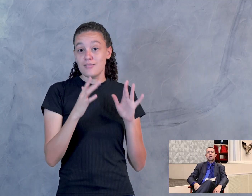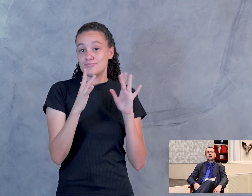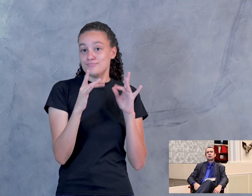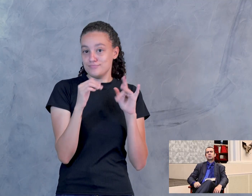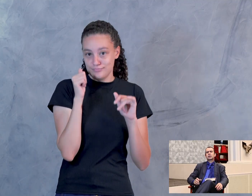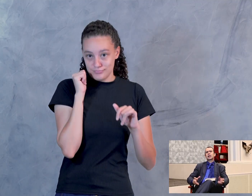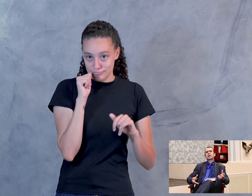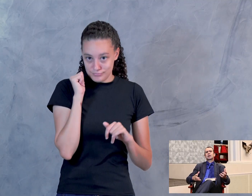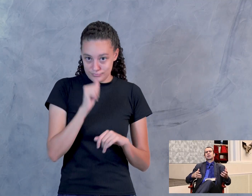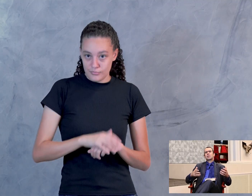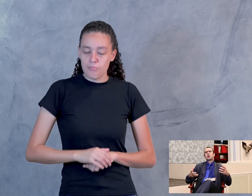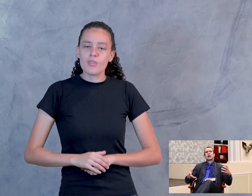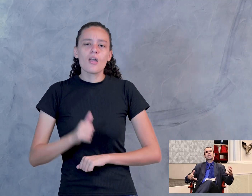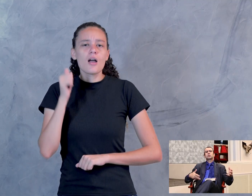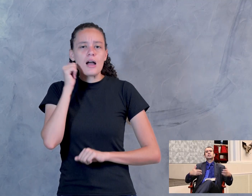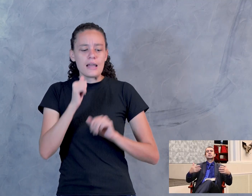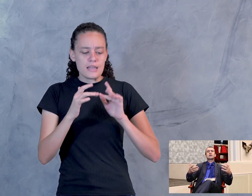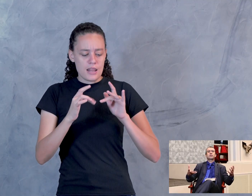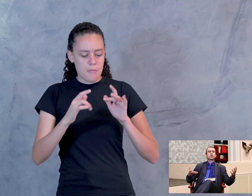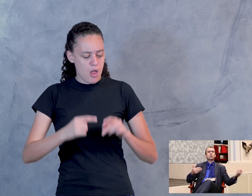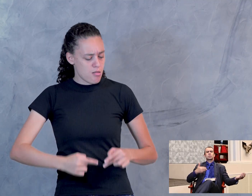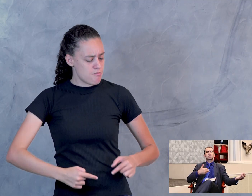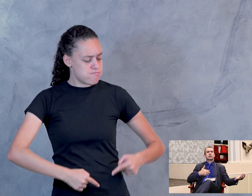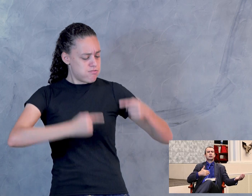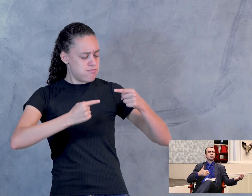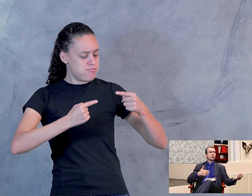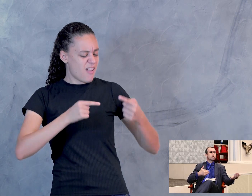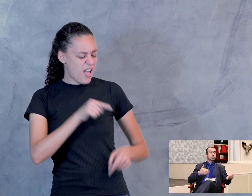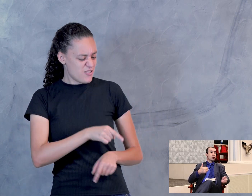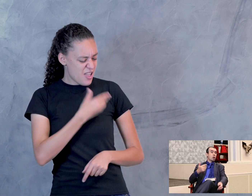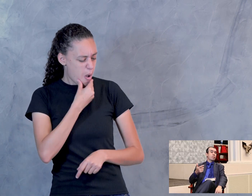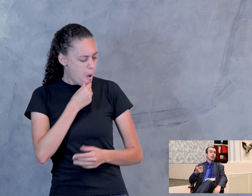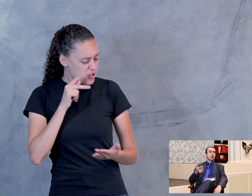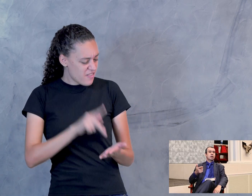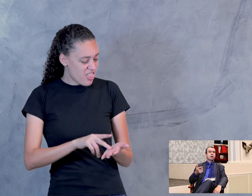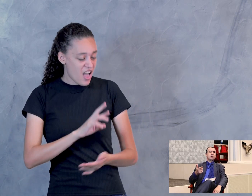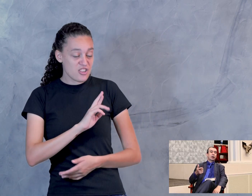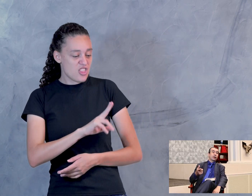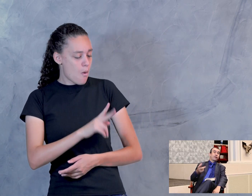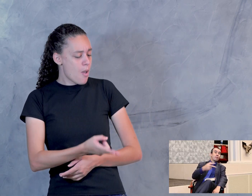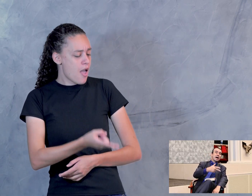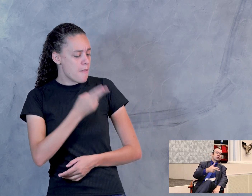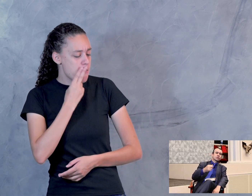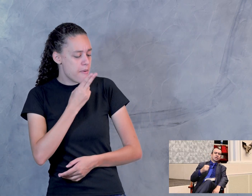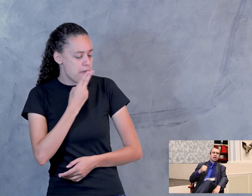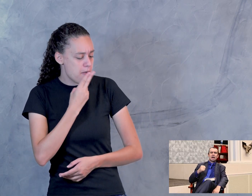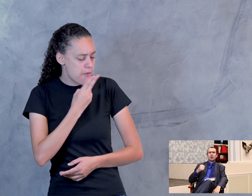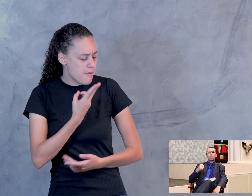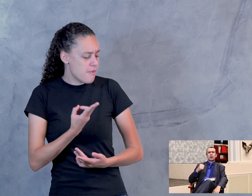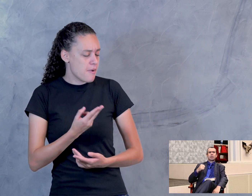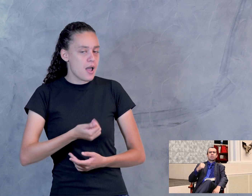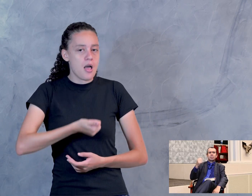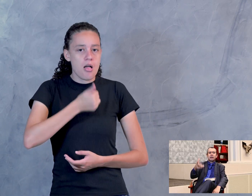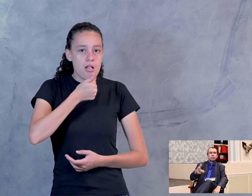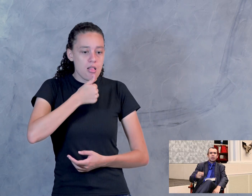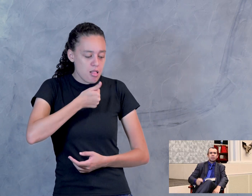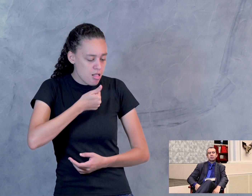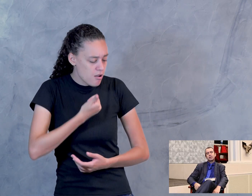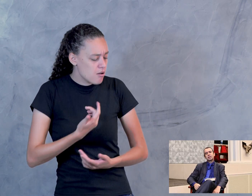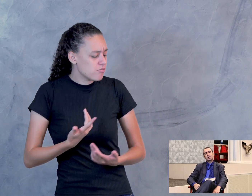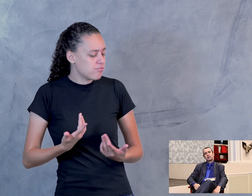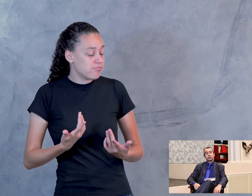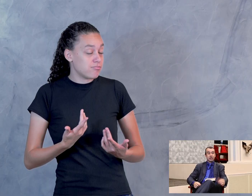namorada e aquela namorada o desafiou como se ele não fosse homem para fumar um cigarro, para beber